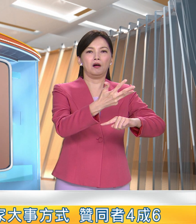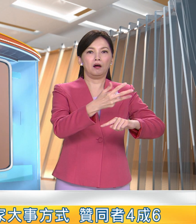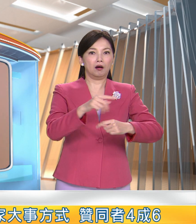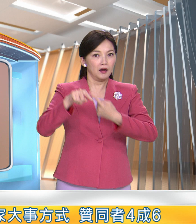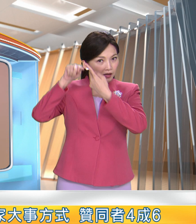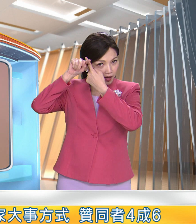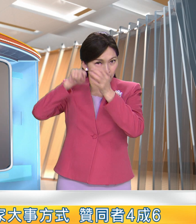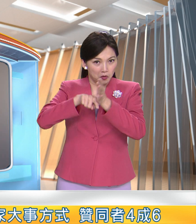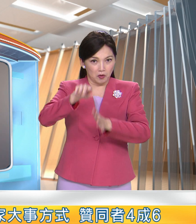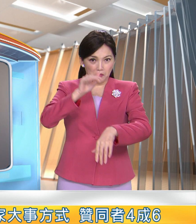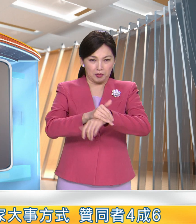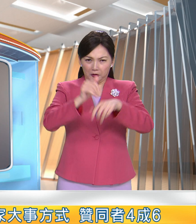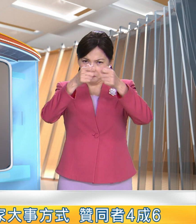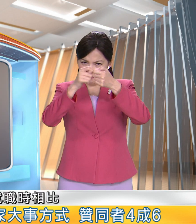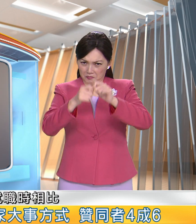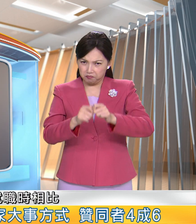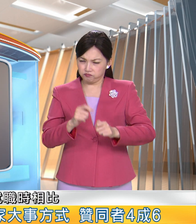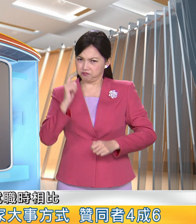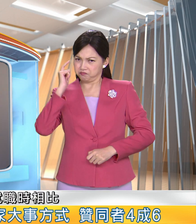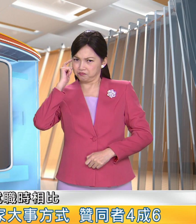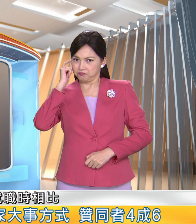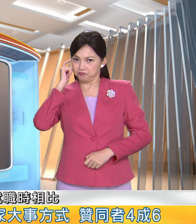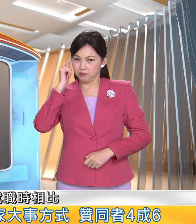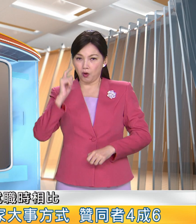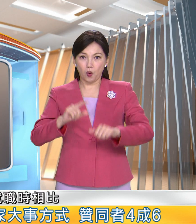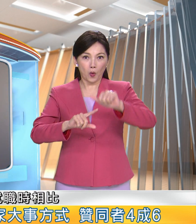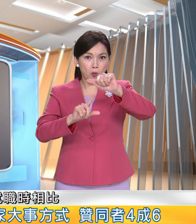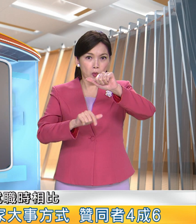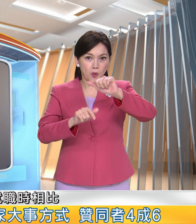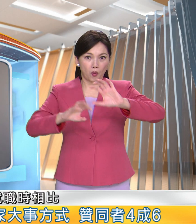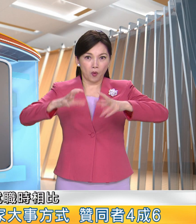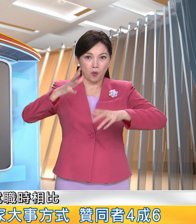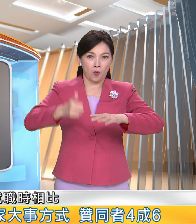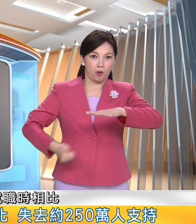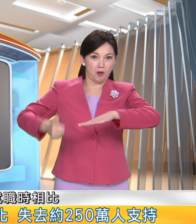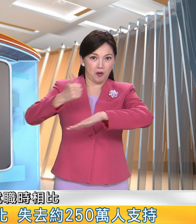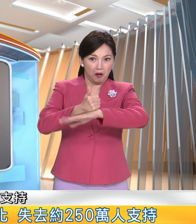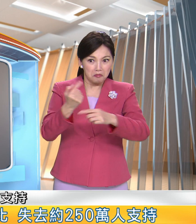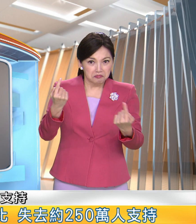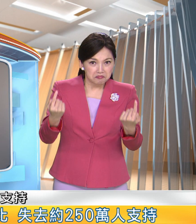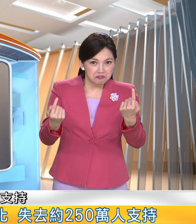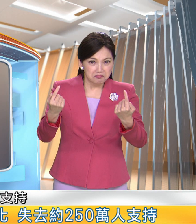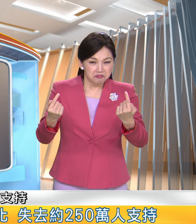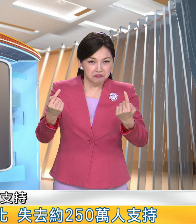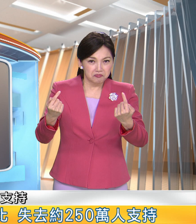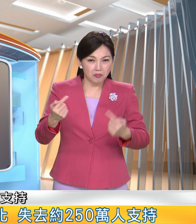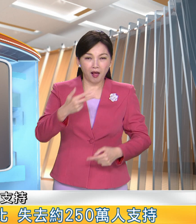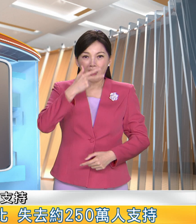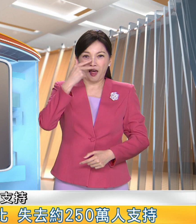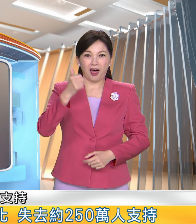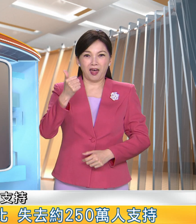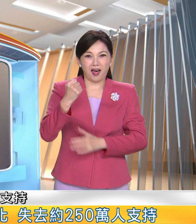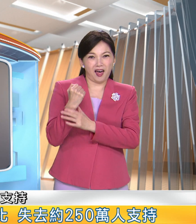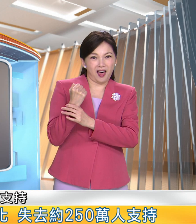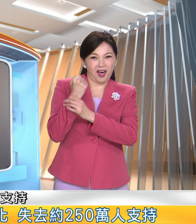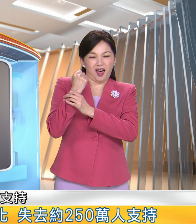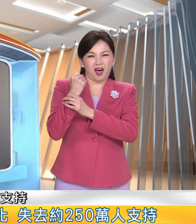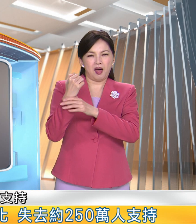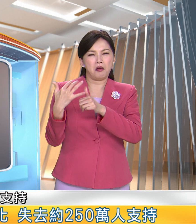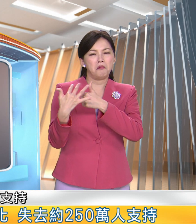38%。分析认为，跟五月就职时相比，失去大约250万人的支持。